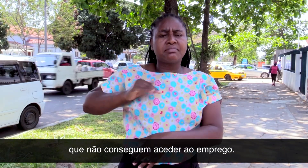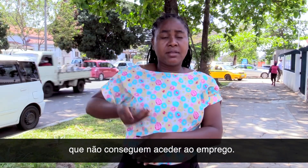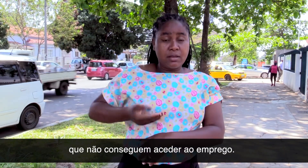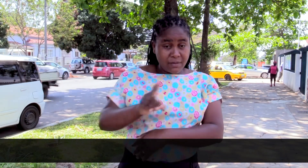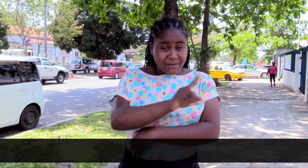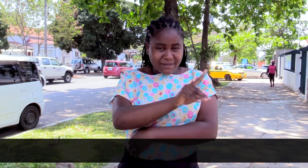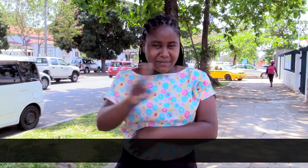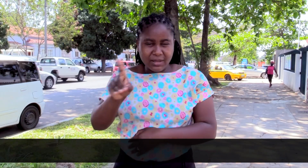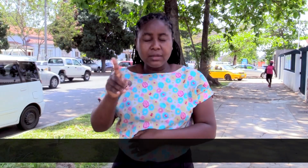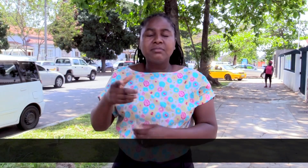emprego.